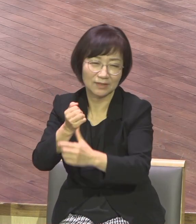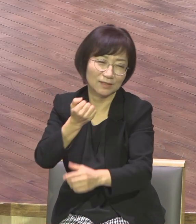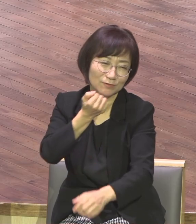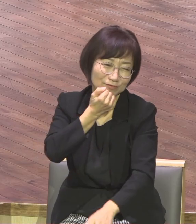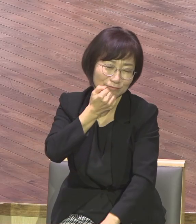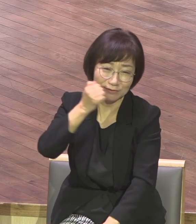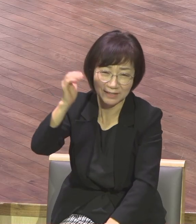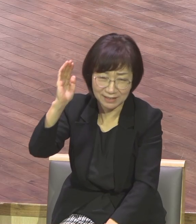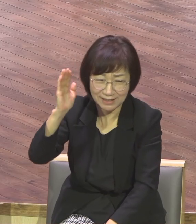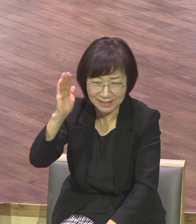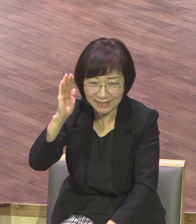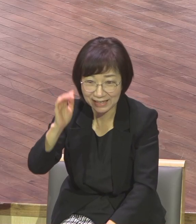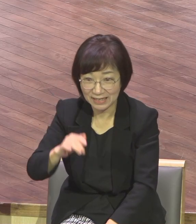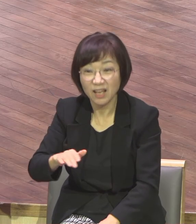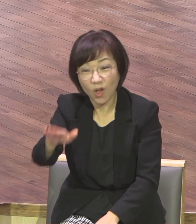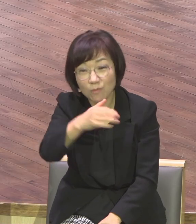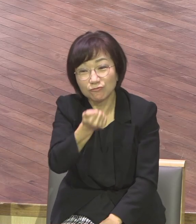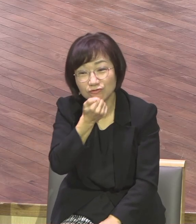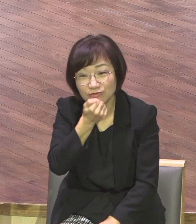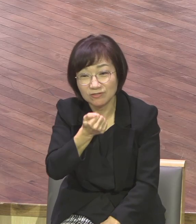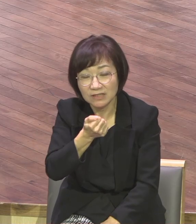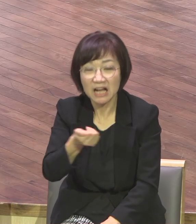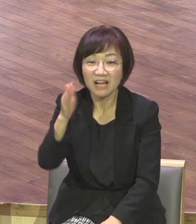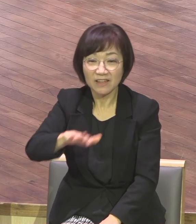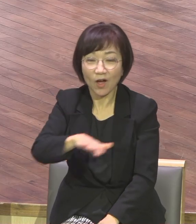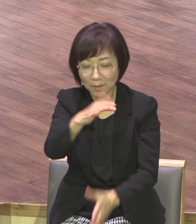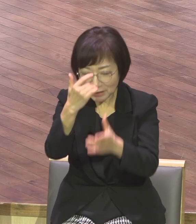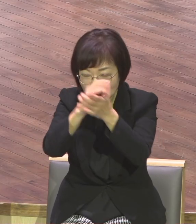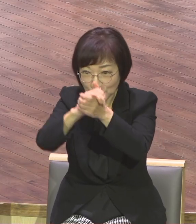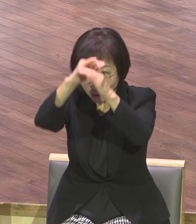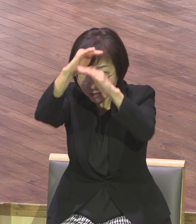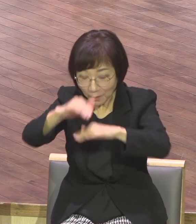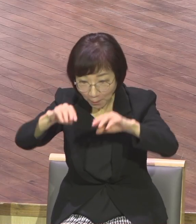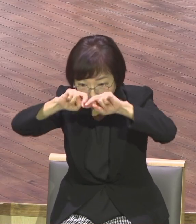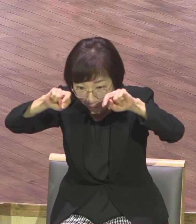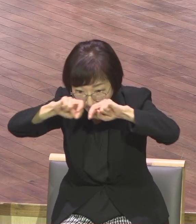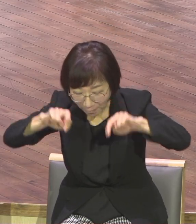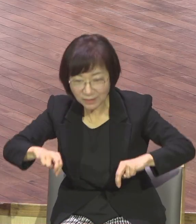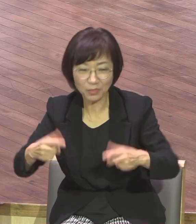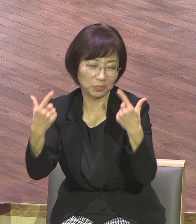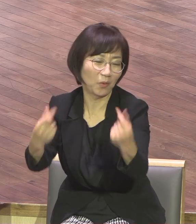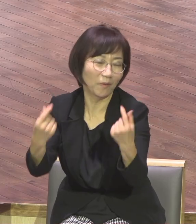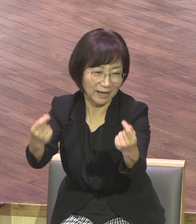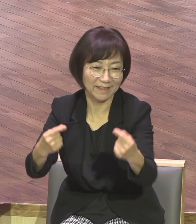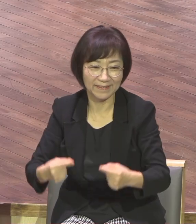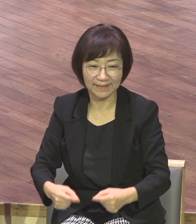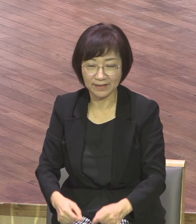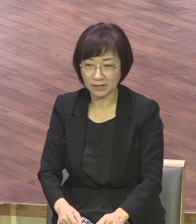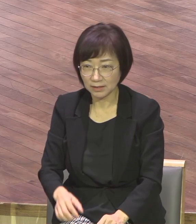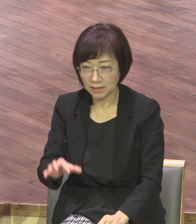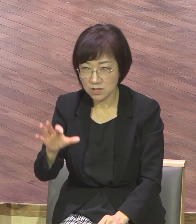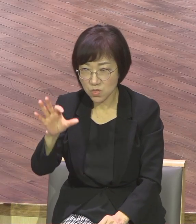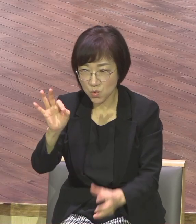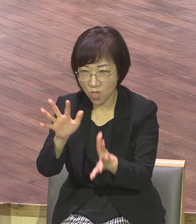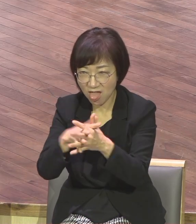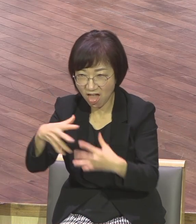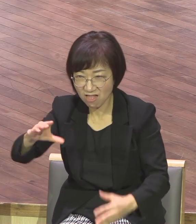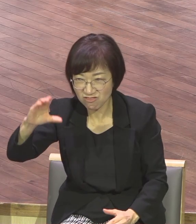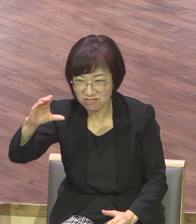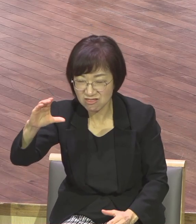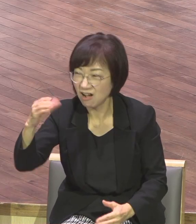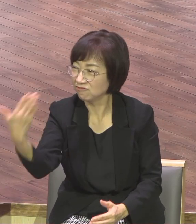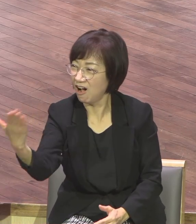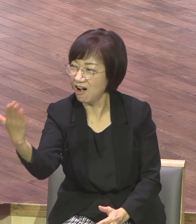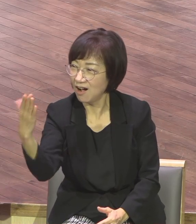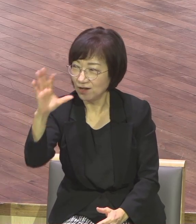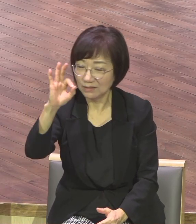주로 다 이렇게 웃었지만 여러분 그렇게 기도하고 있어요. 내용, 여러분 기도 내용 보세요. 어떤 기도 내용인가. 맨날